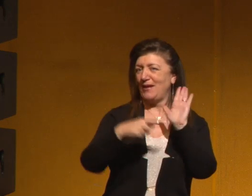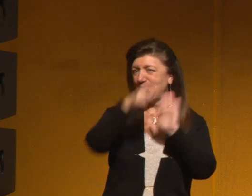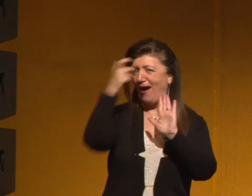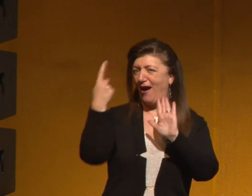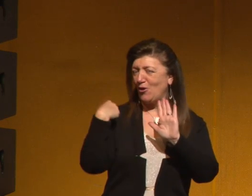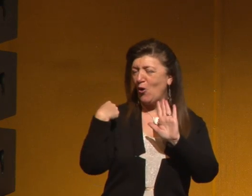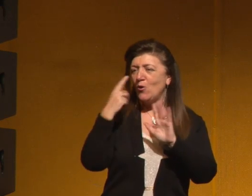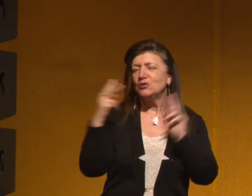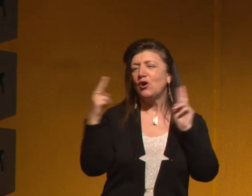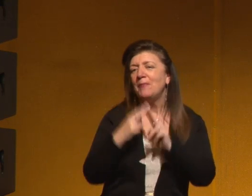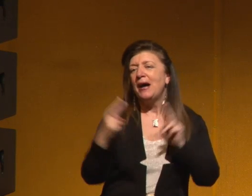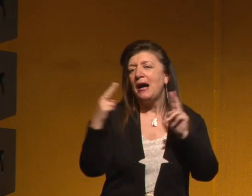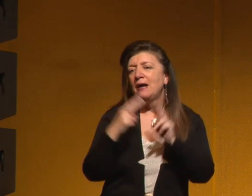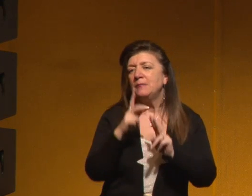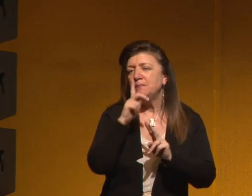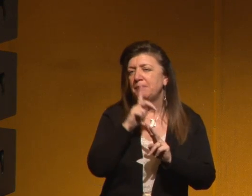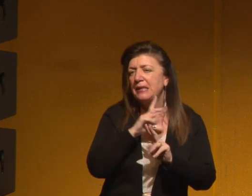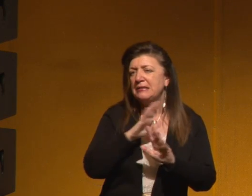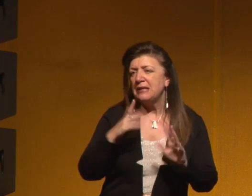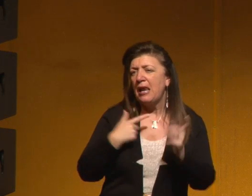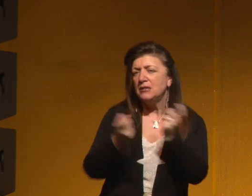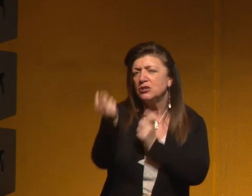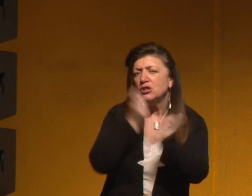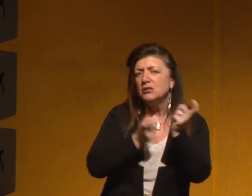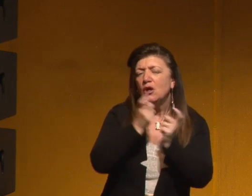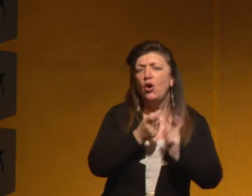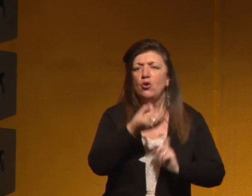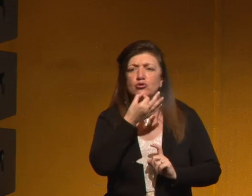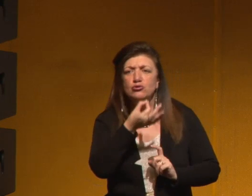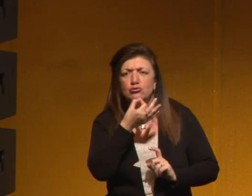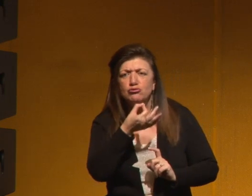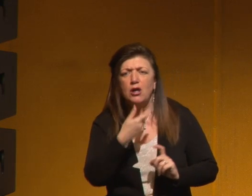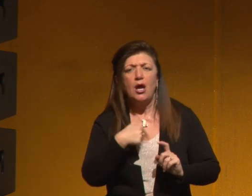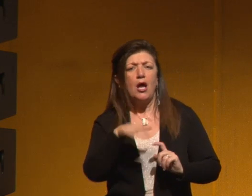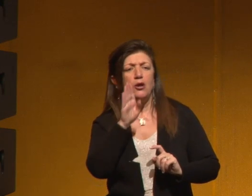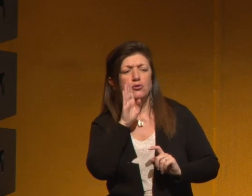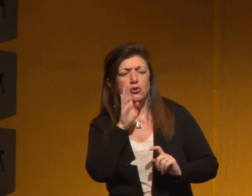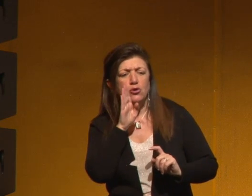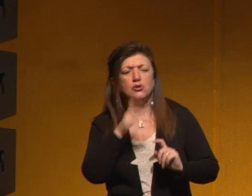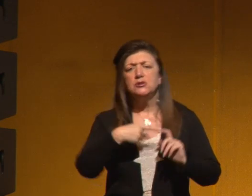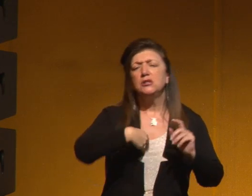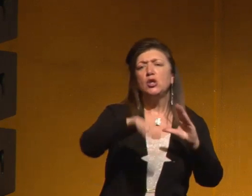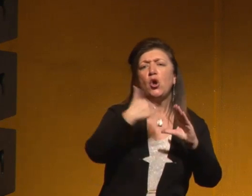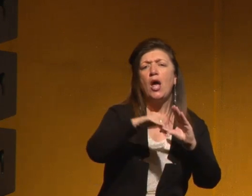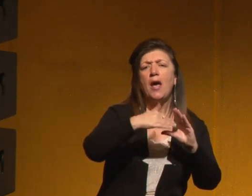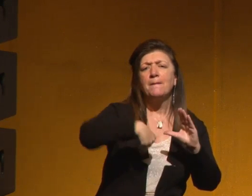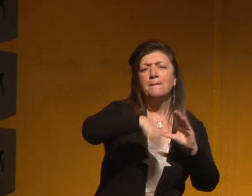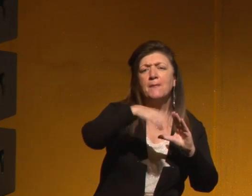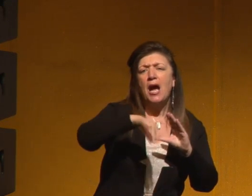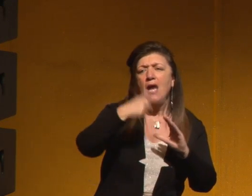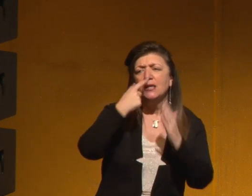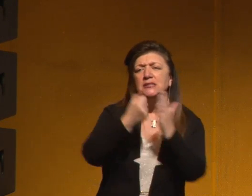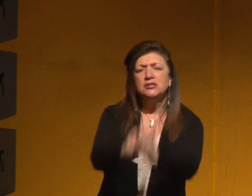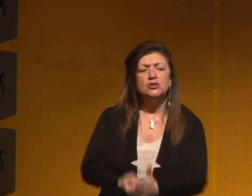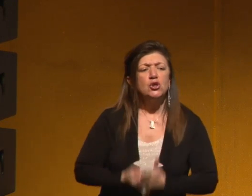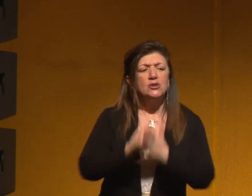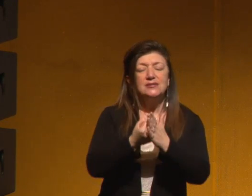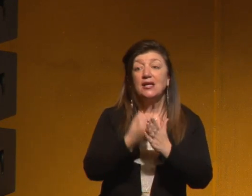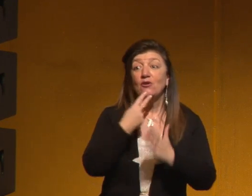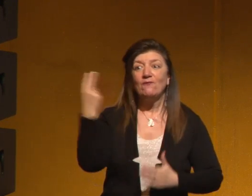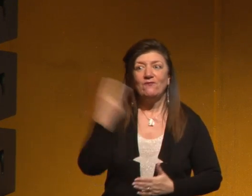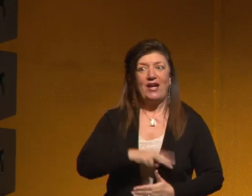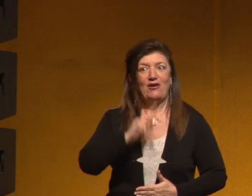continuato a farlo in silenzio suggerendo mandando mail di sostegno voglio ringraziare